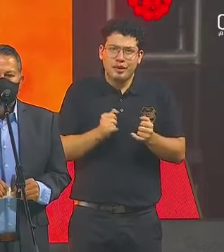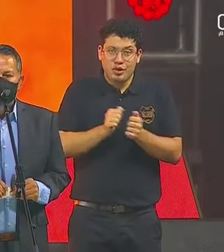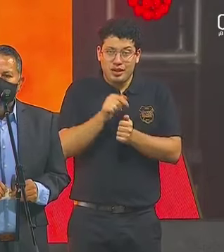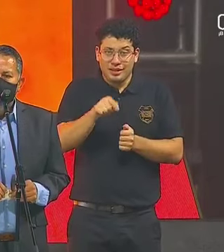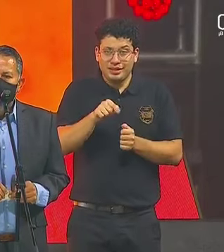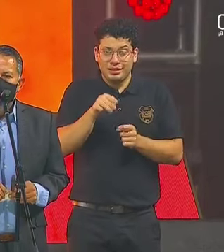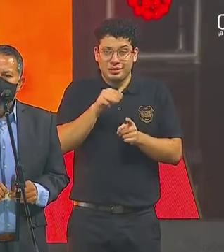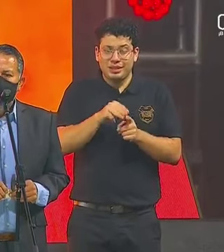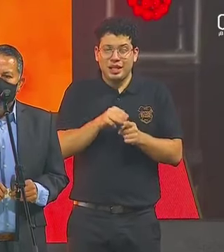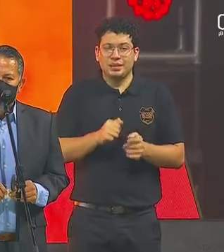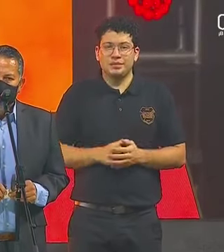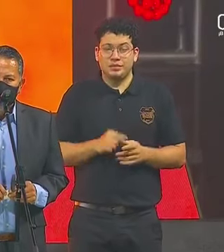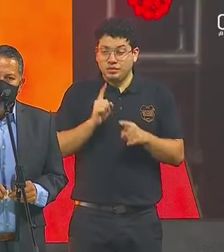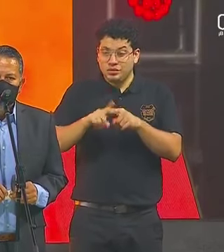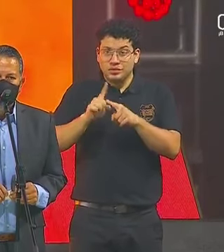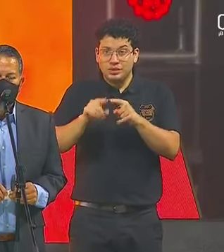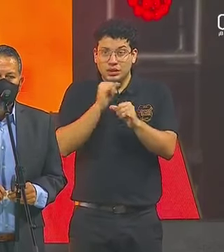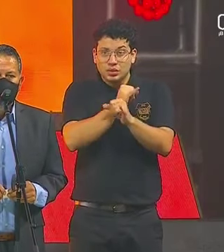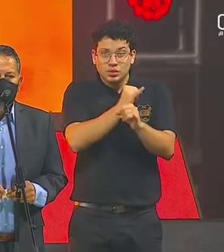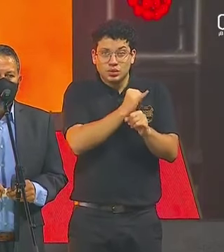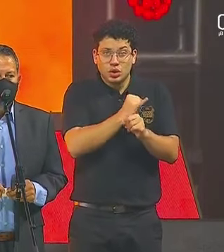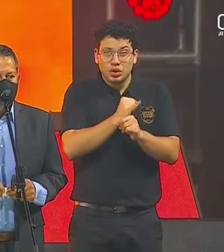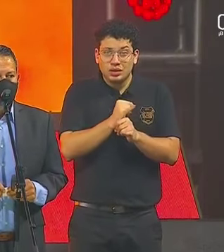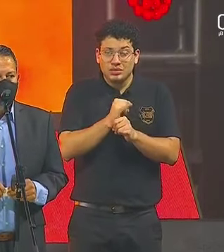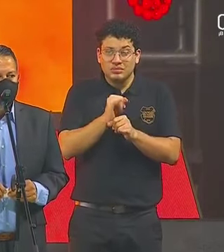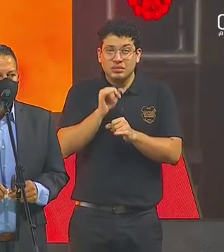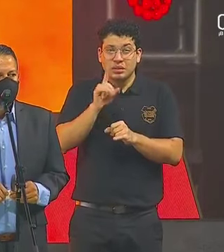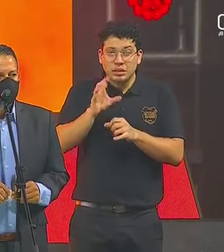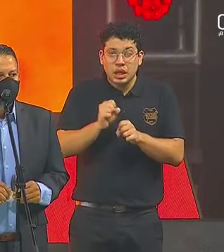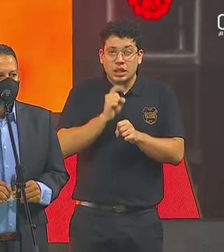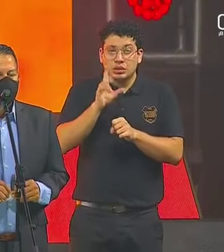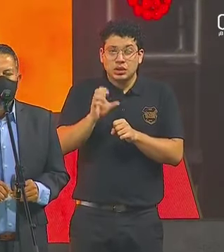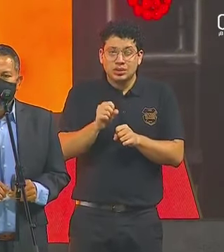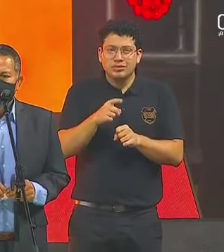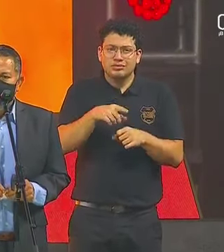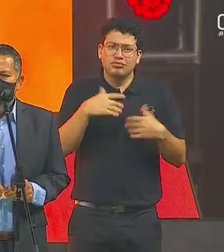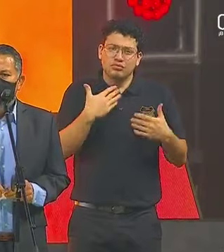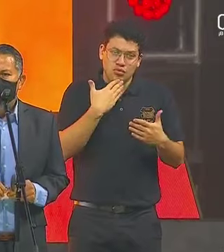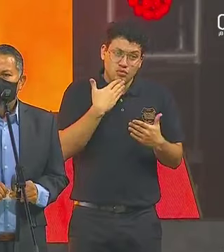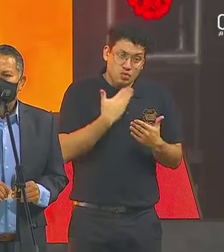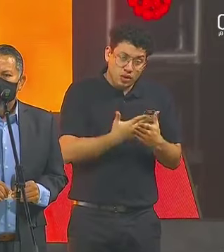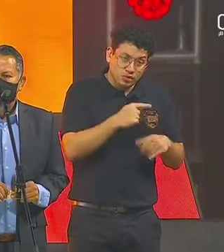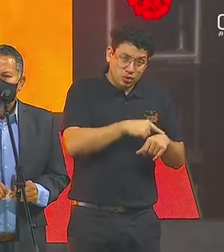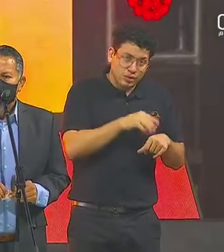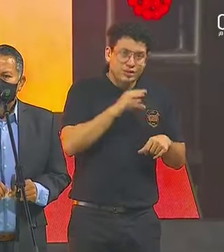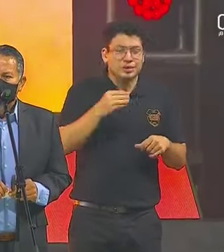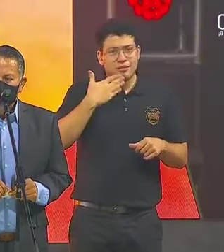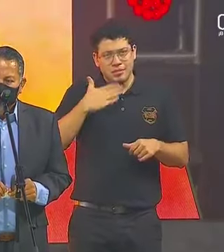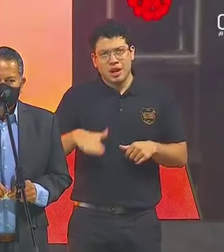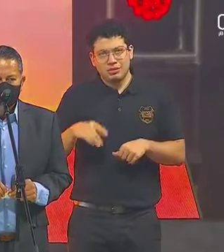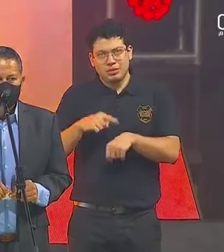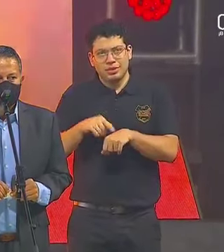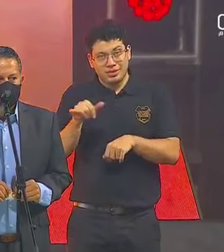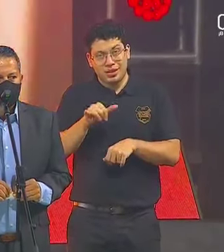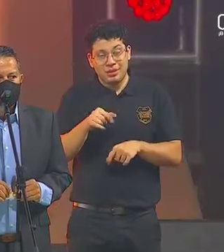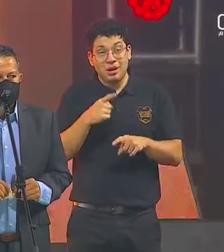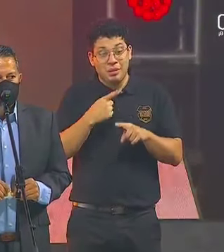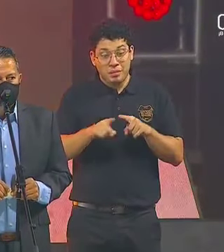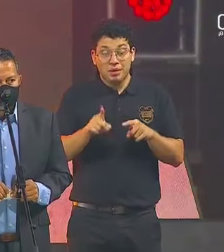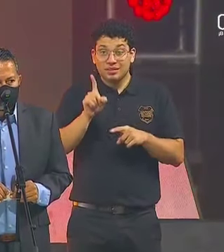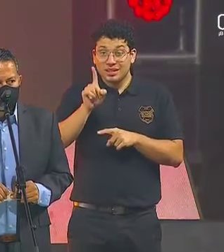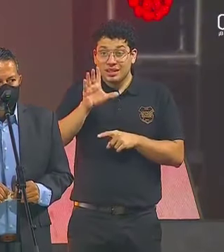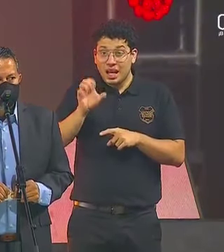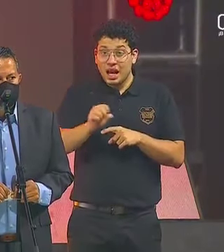las instituciones centenarias pasan buenos y pasan malos momentos, pero las que son